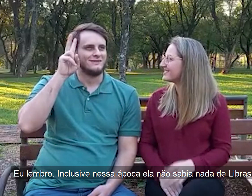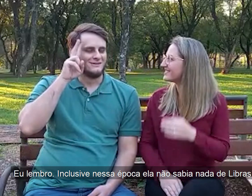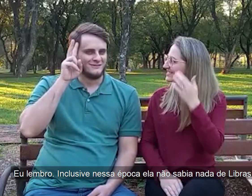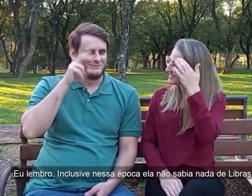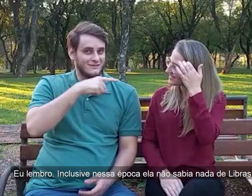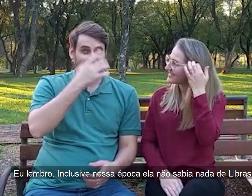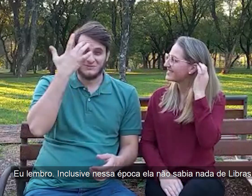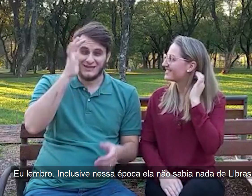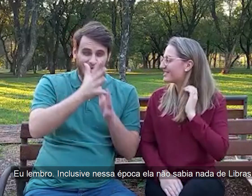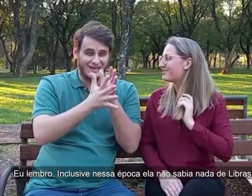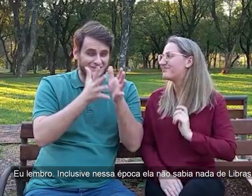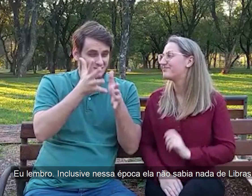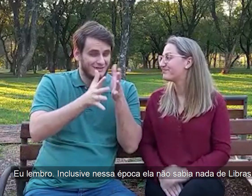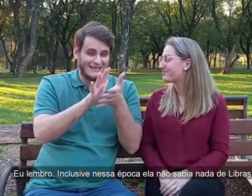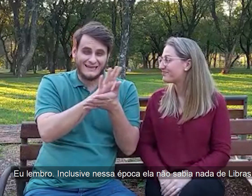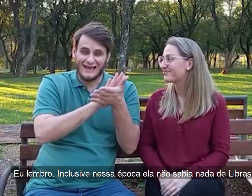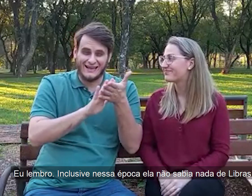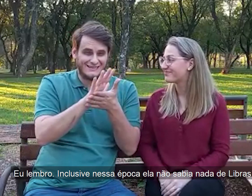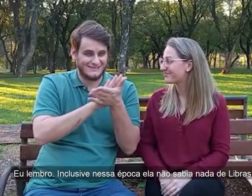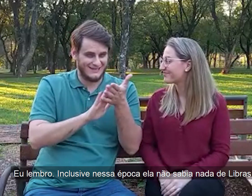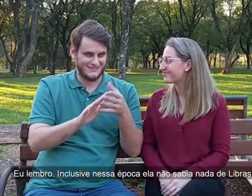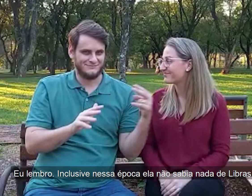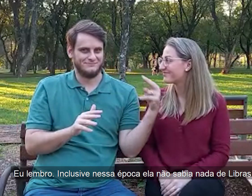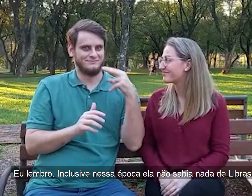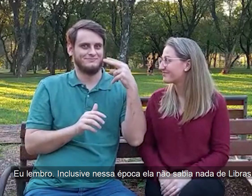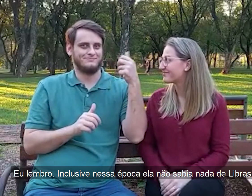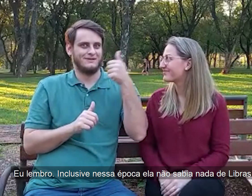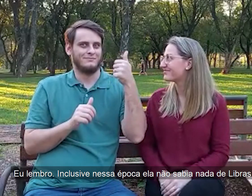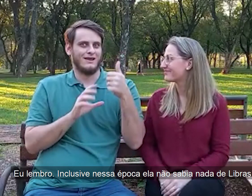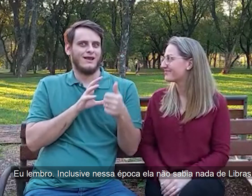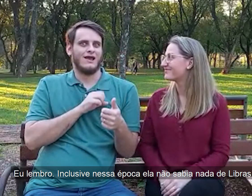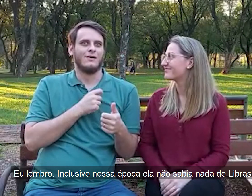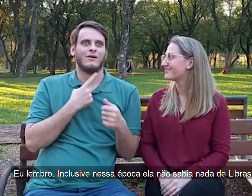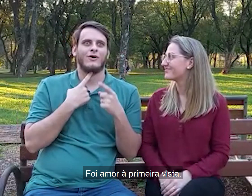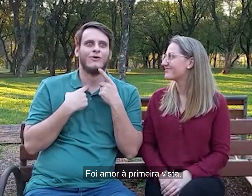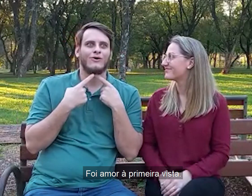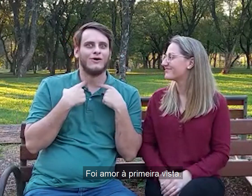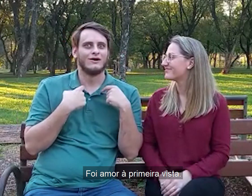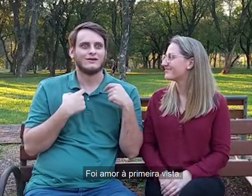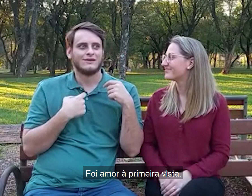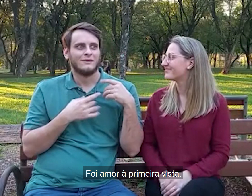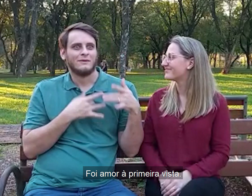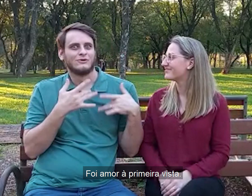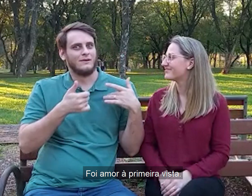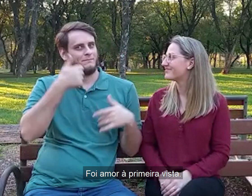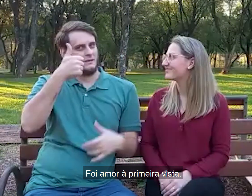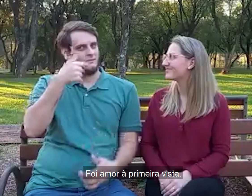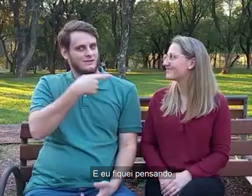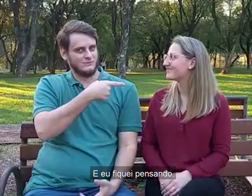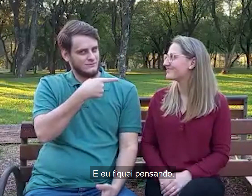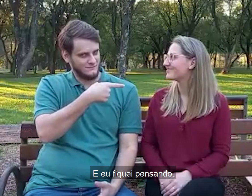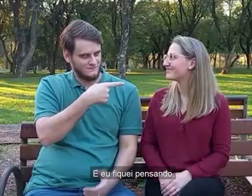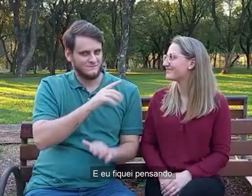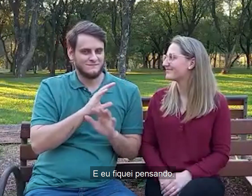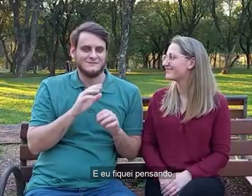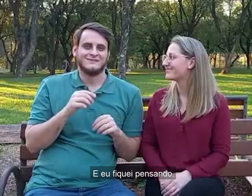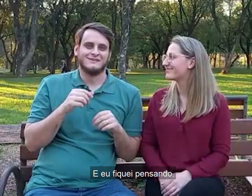Inclusive nessa época ela não sabia nada de Libras. Foi amor à primeira vista. E eu fiquei pensando,